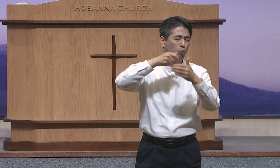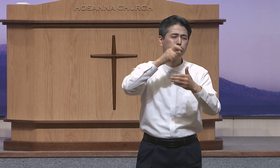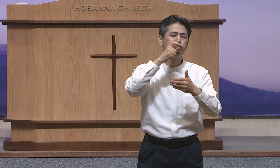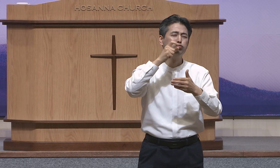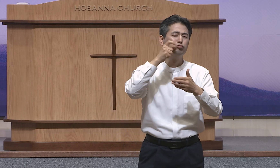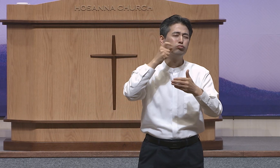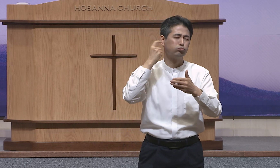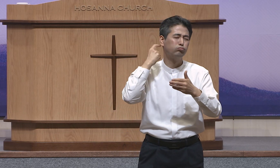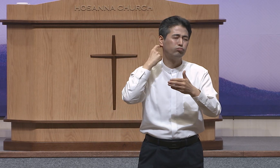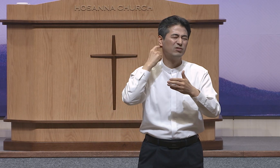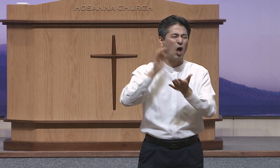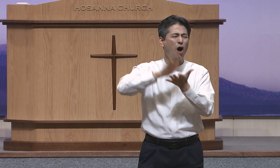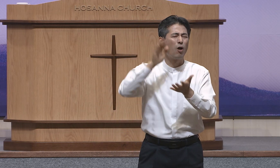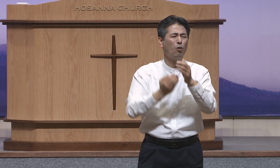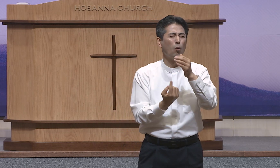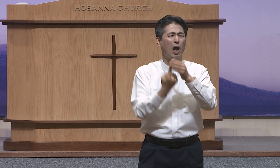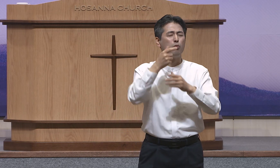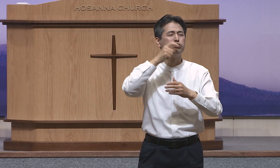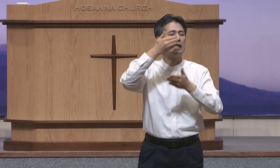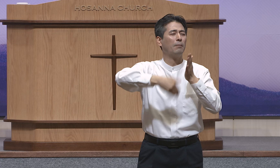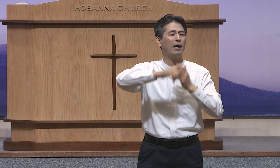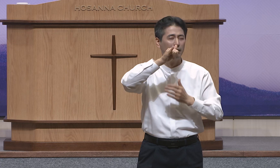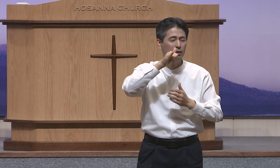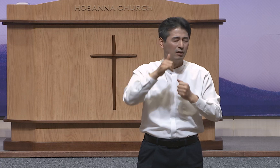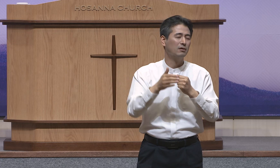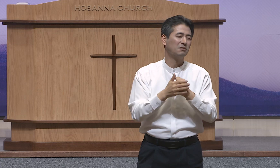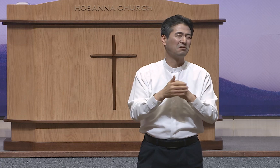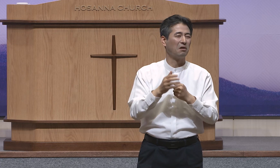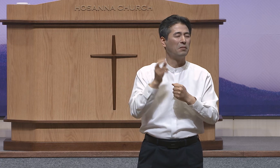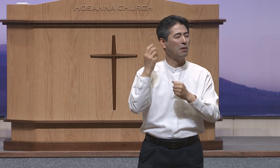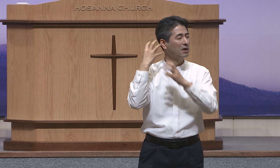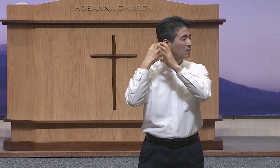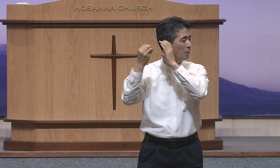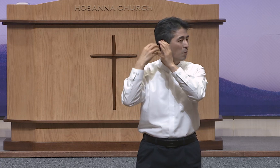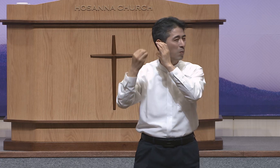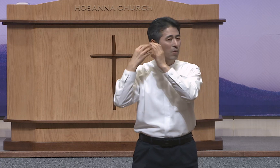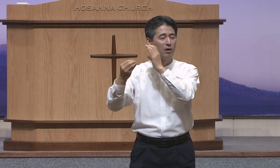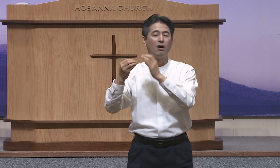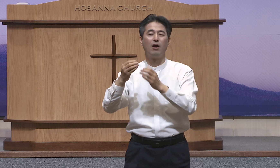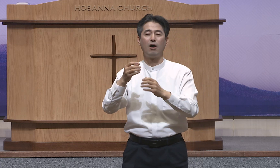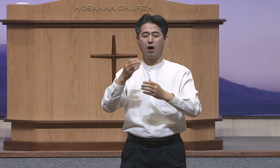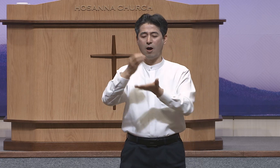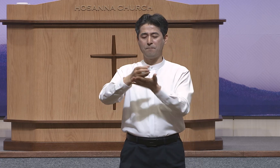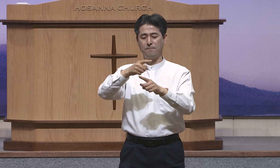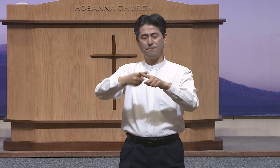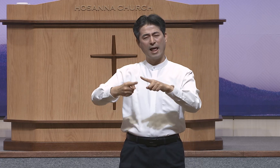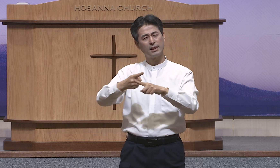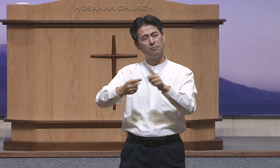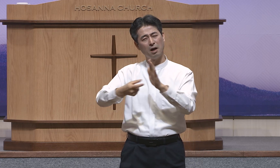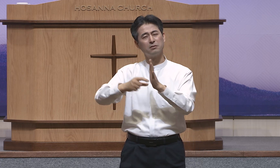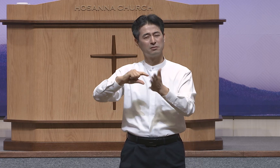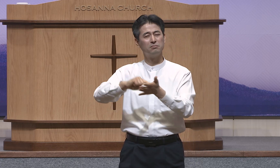귀 속에 물을 많이 빼고 나서 그 후에 이제 어느 정도